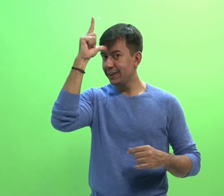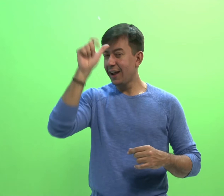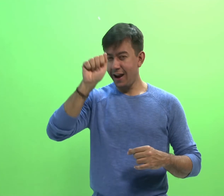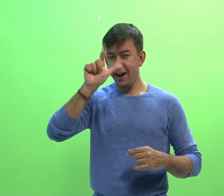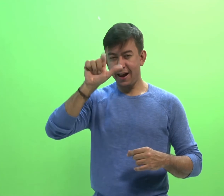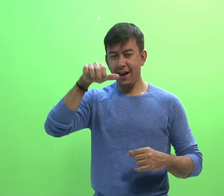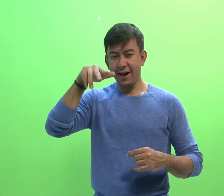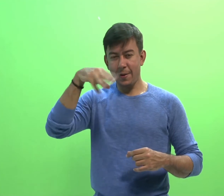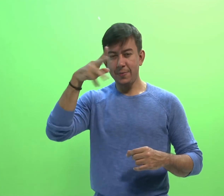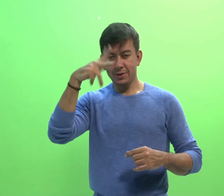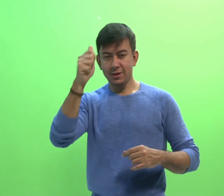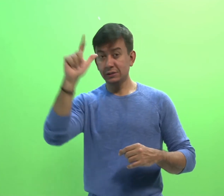feito na testa.